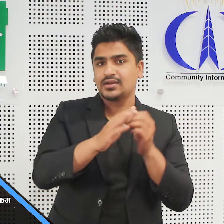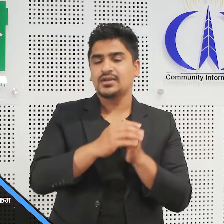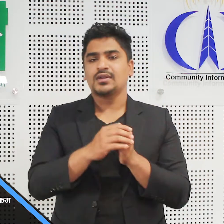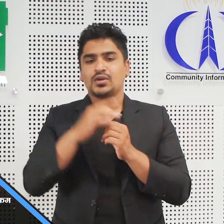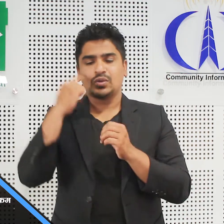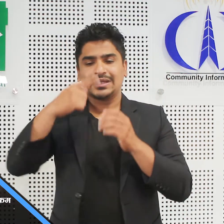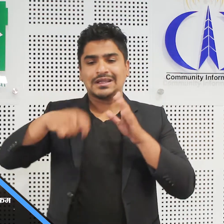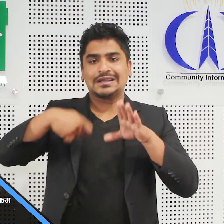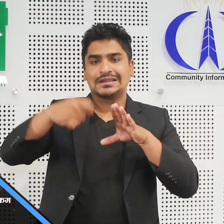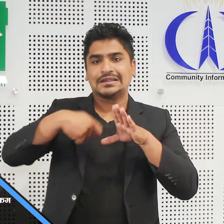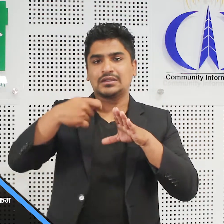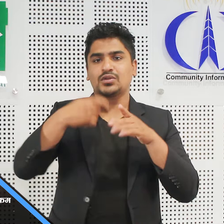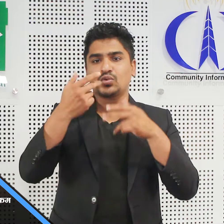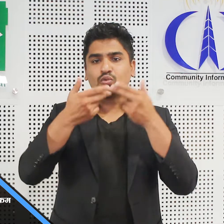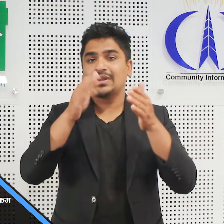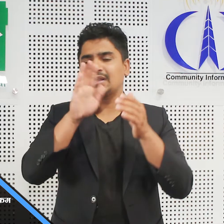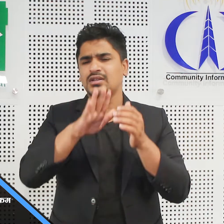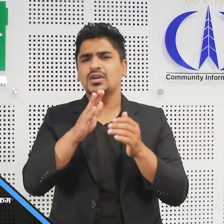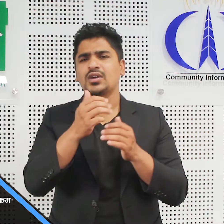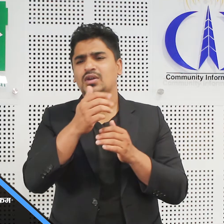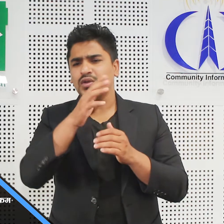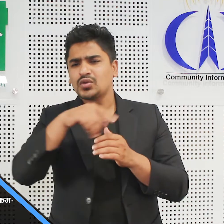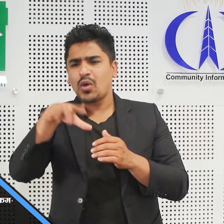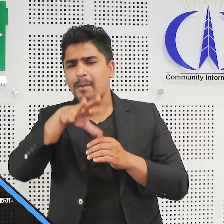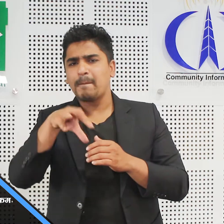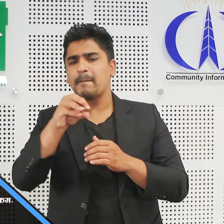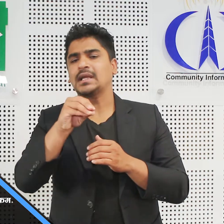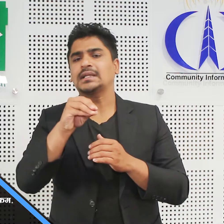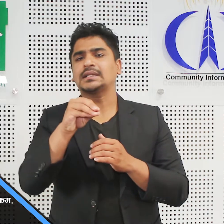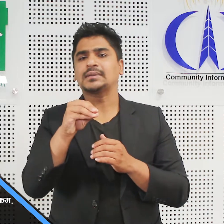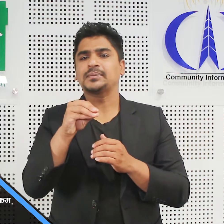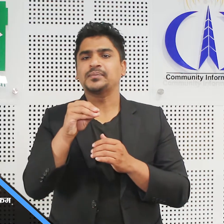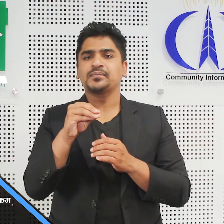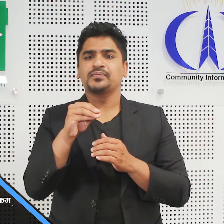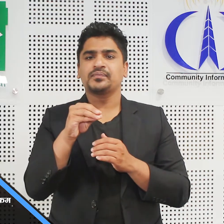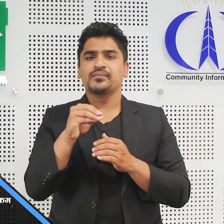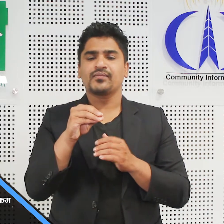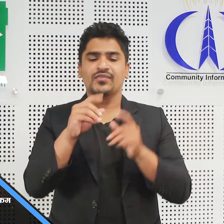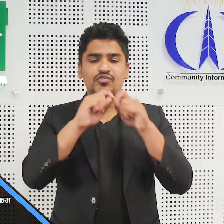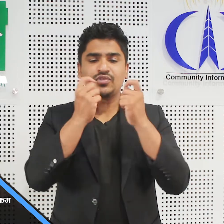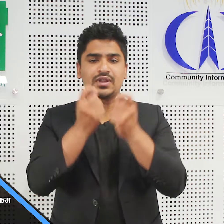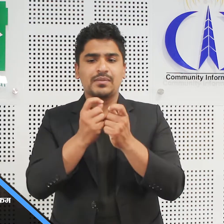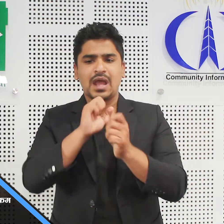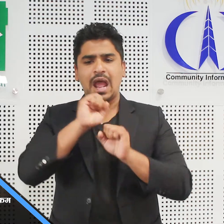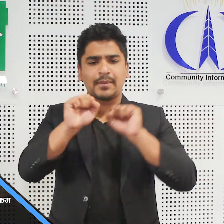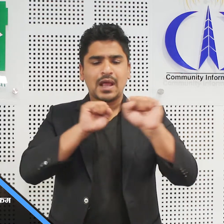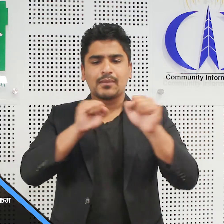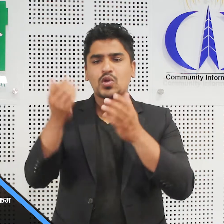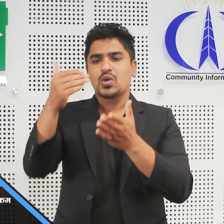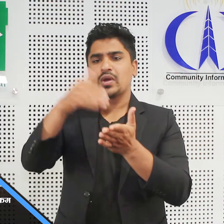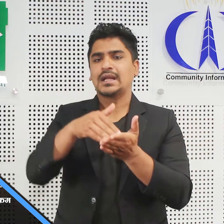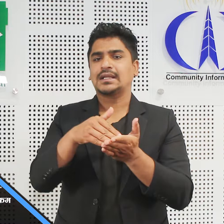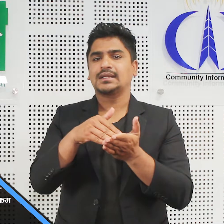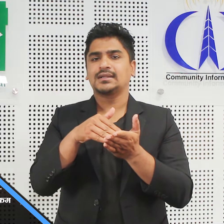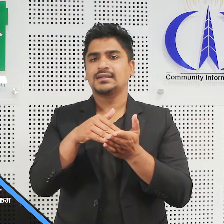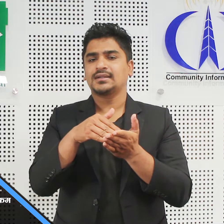कति महिलाहरूले अब कसैले पार्लर खोलिरहेको छ, कसैले टेलर खोलेको छ, हरेक